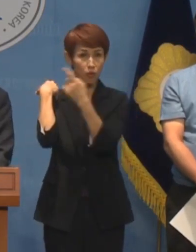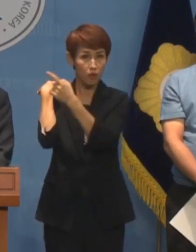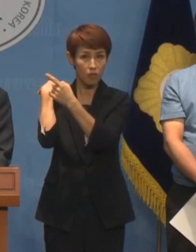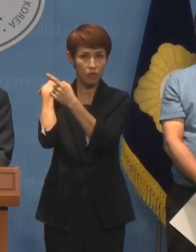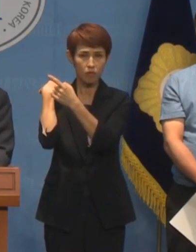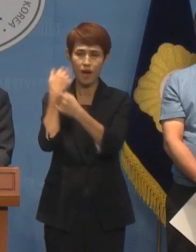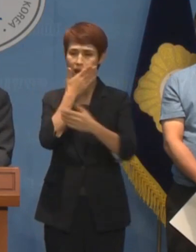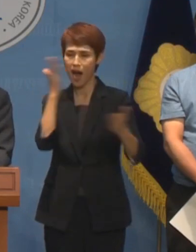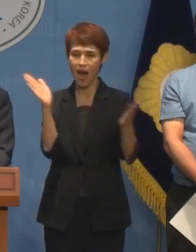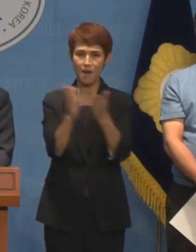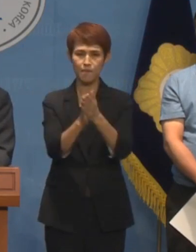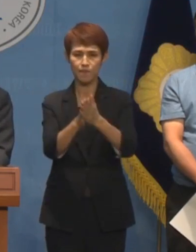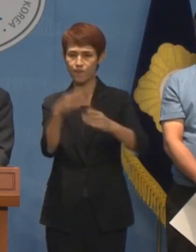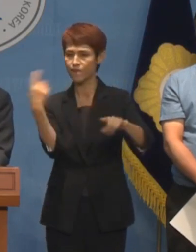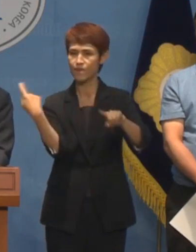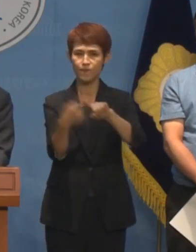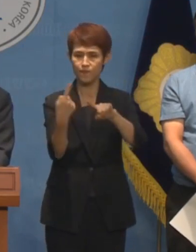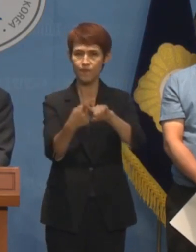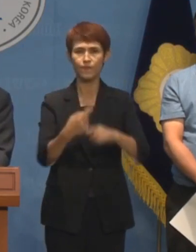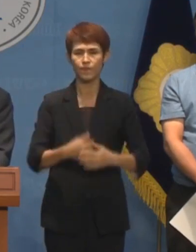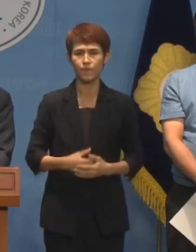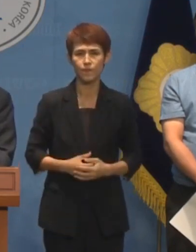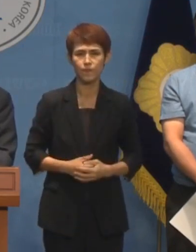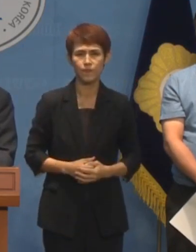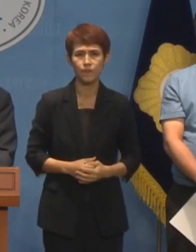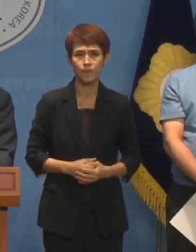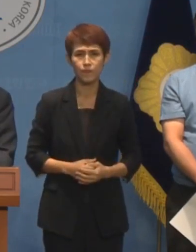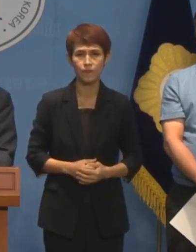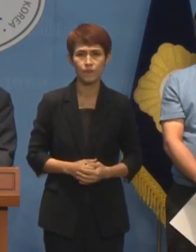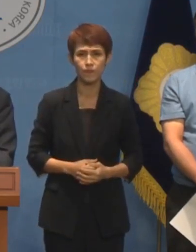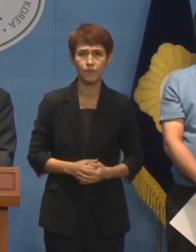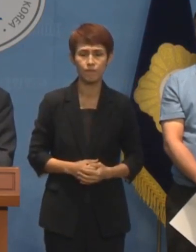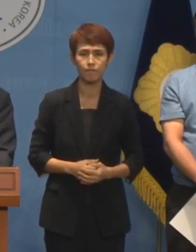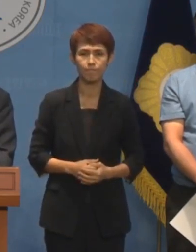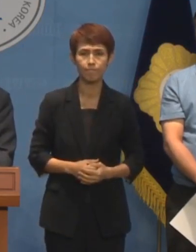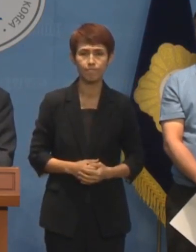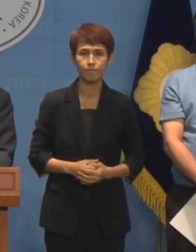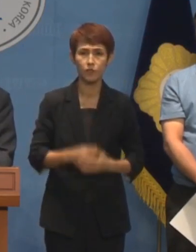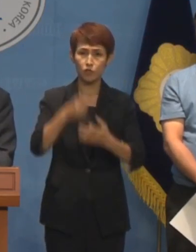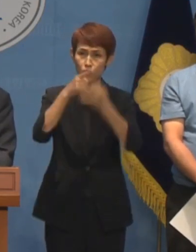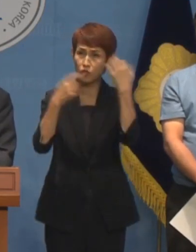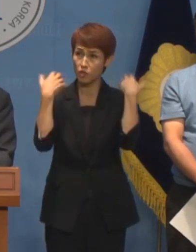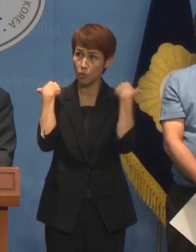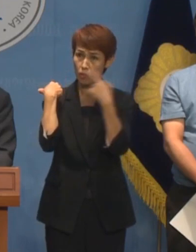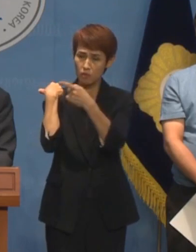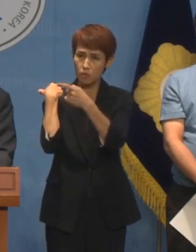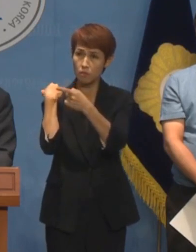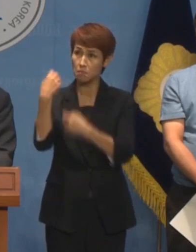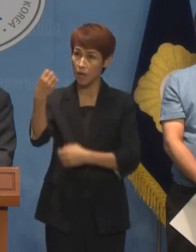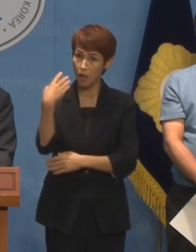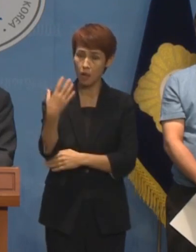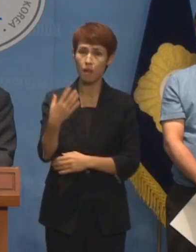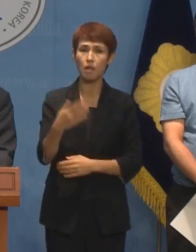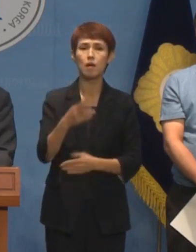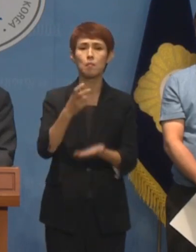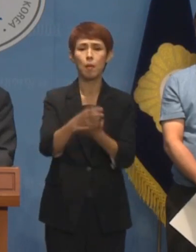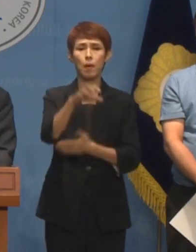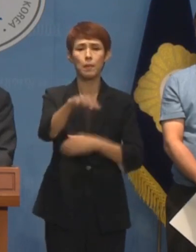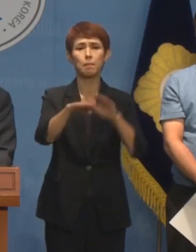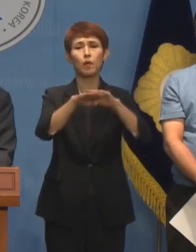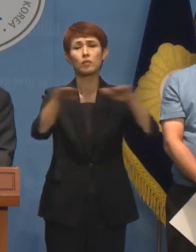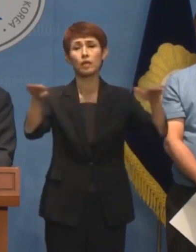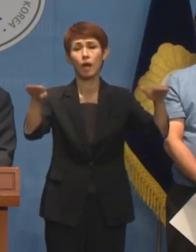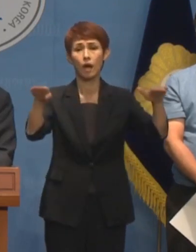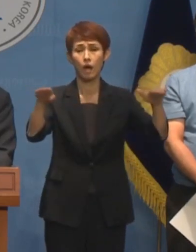이들과 한 몸, 한 통속 그리고 공동체입니다. 윤석열 정권은 누구나 법 앞에 평등하다는